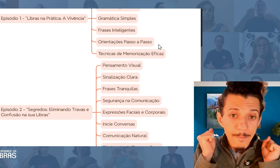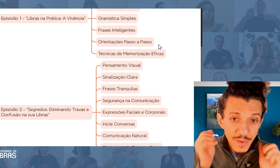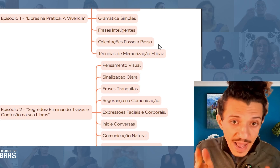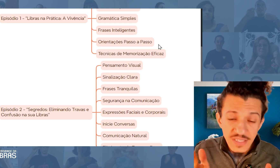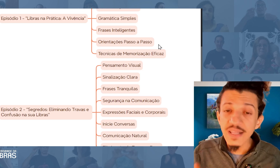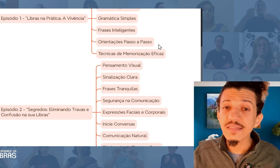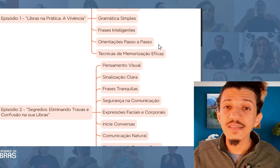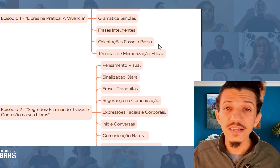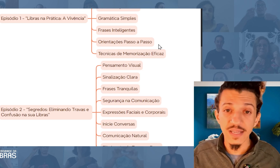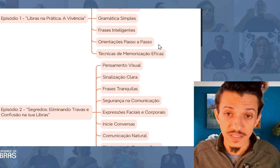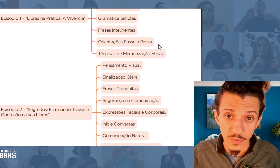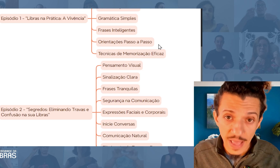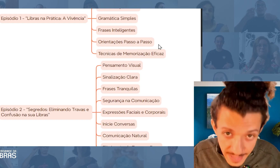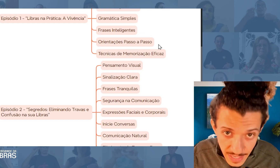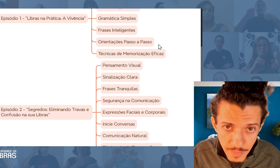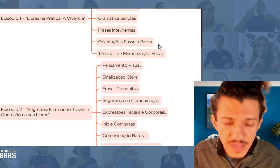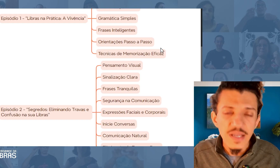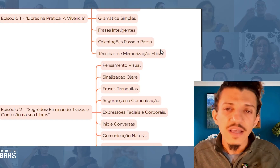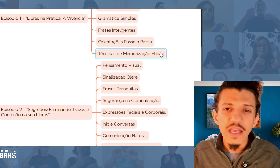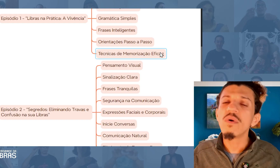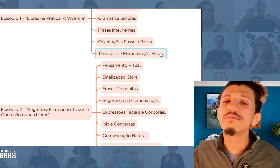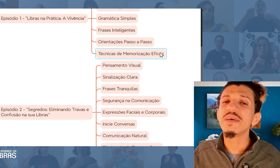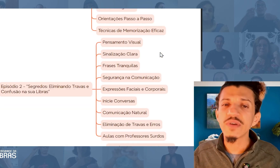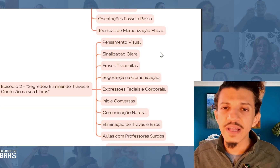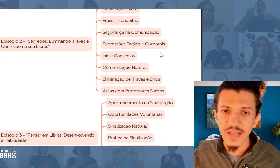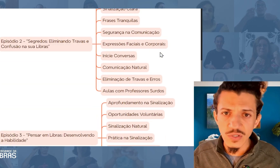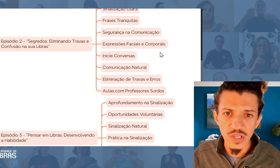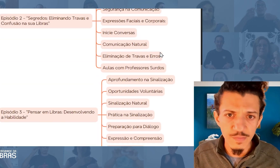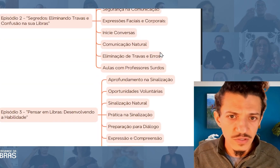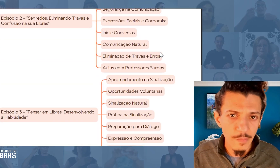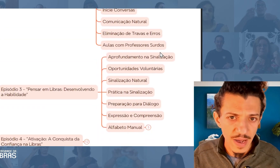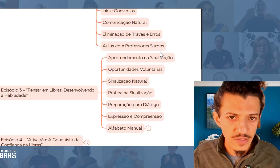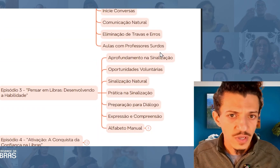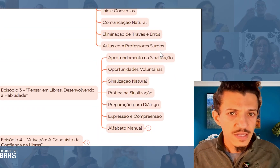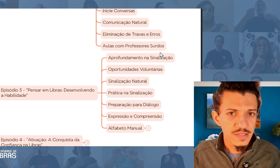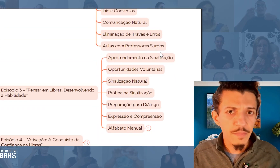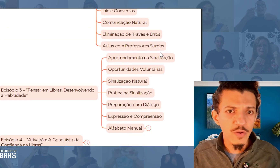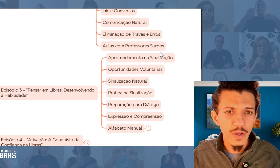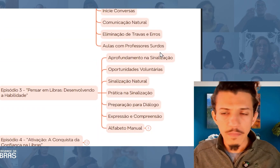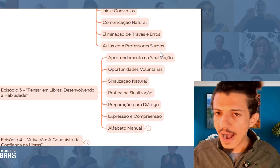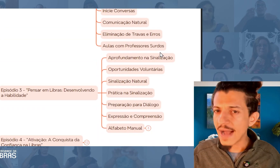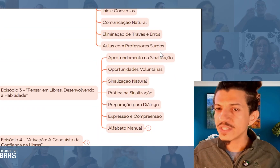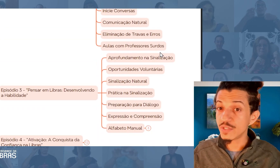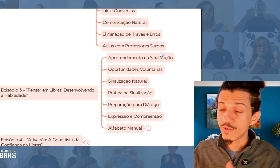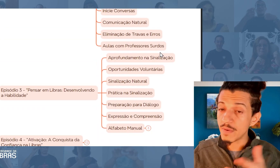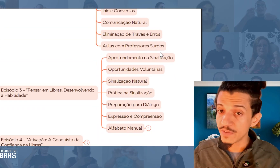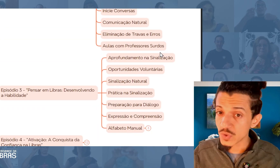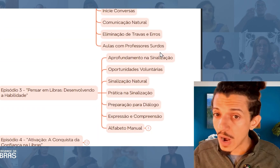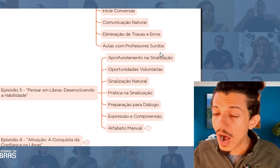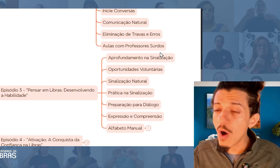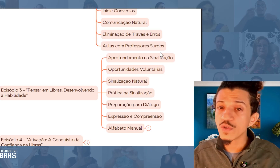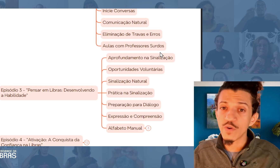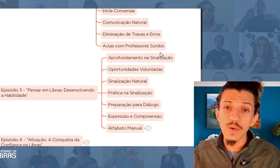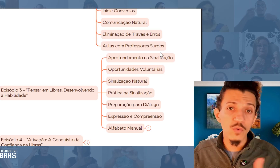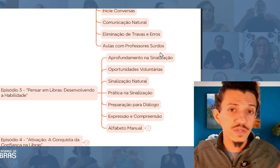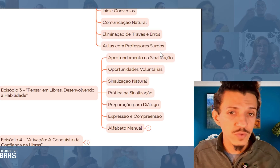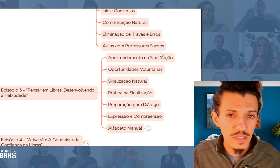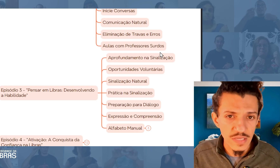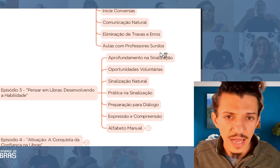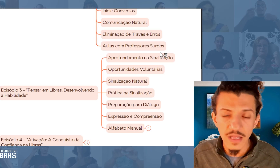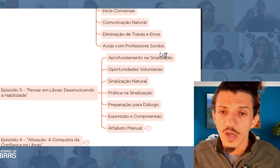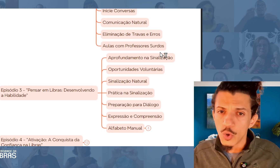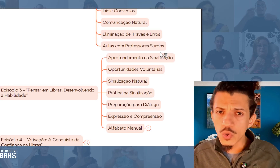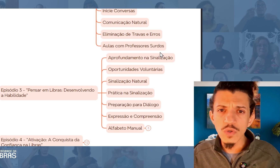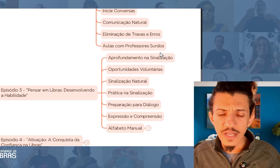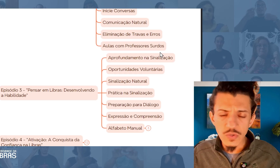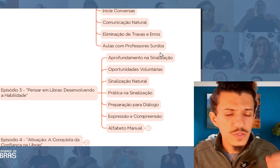na prática da sinalização em Libras e com as minhas orientações passo a passo, sempre com imagens, de forma visual, de forma